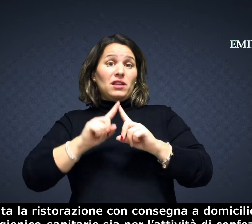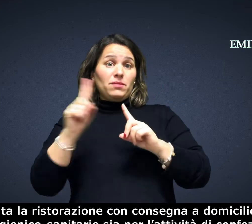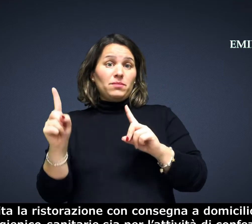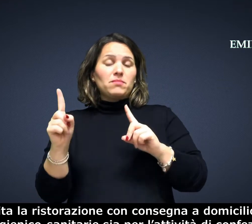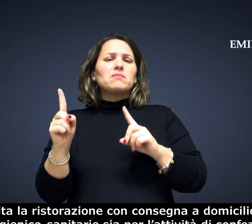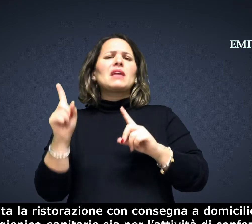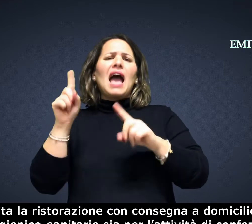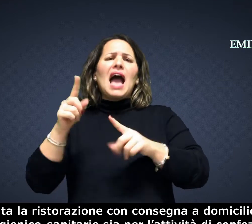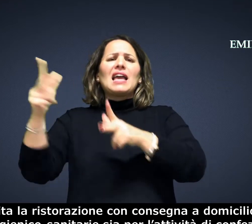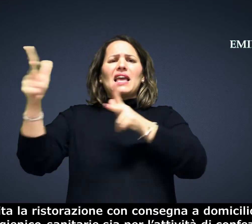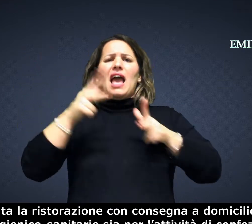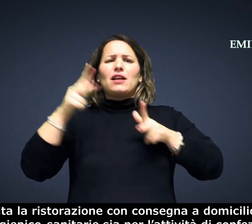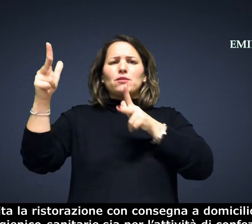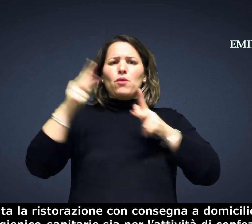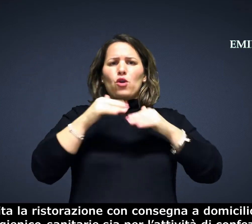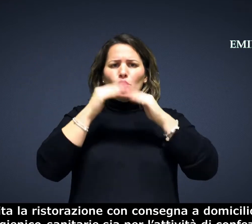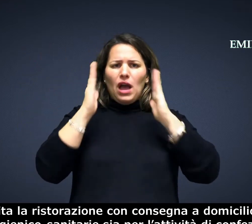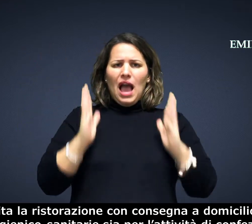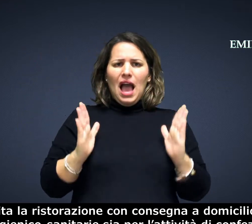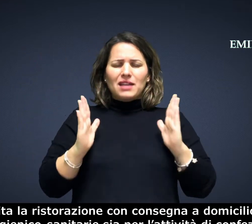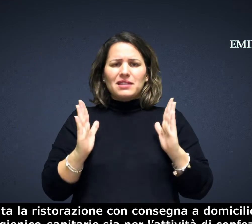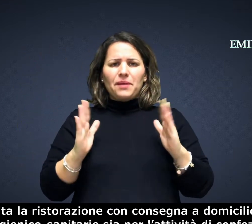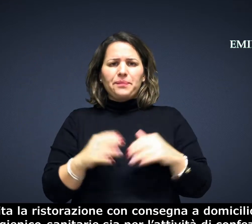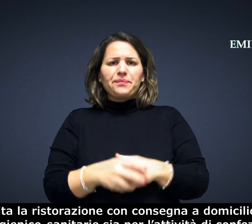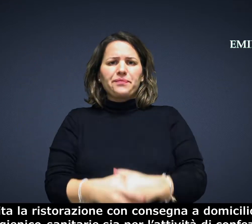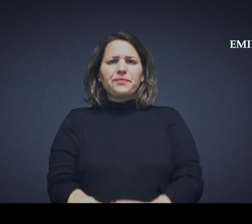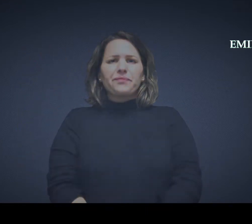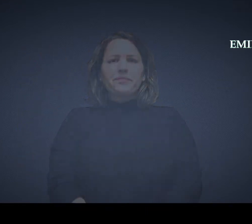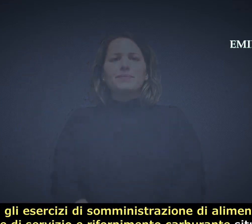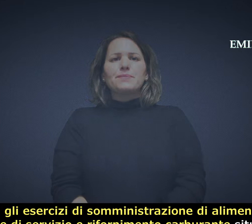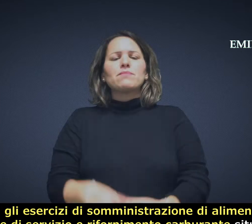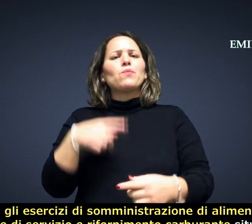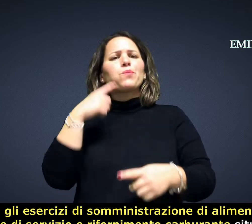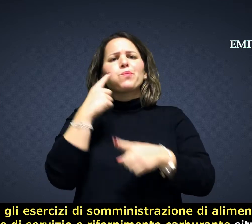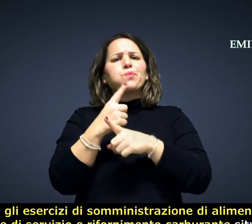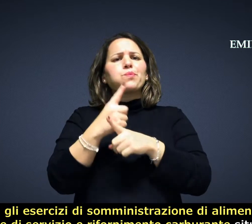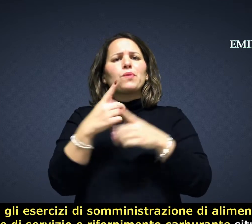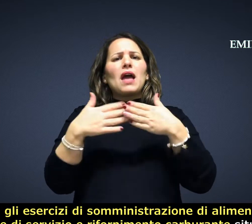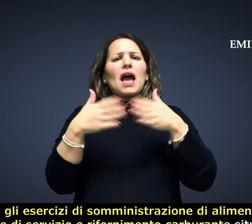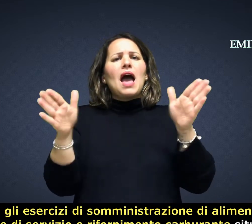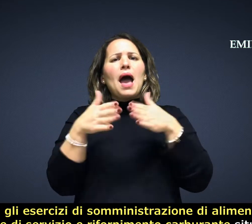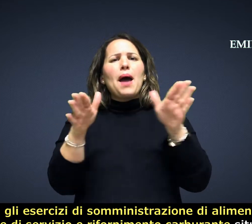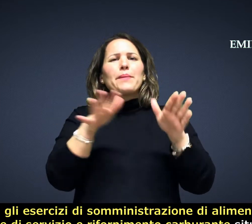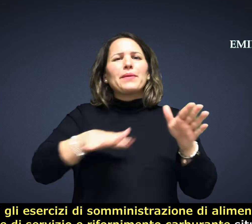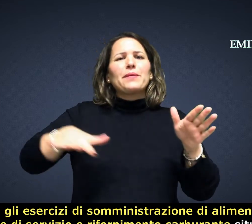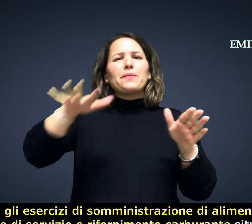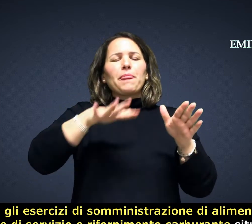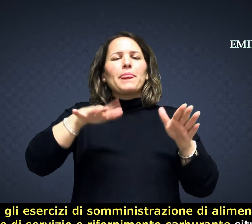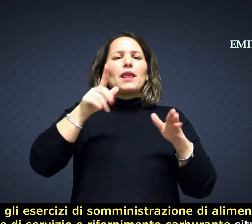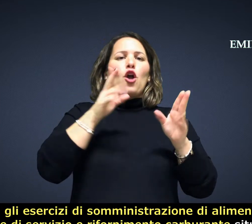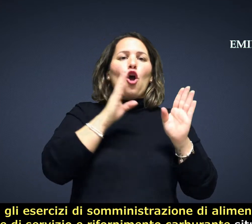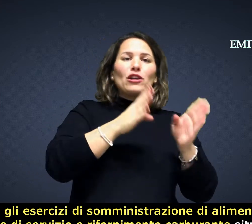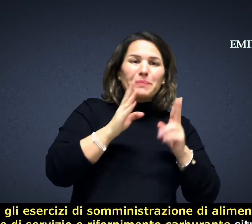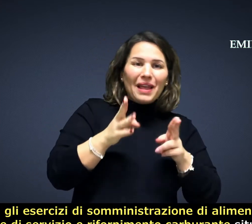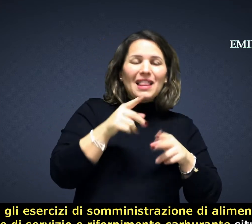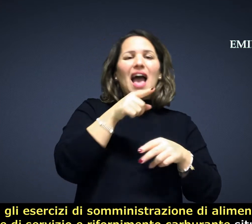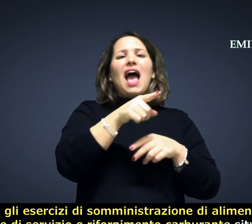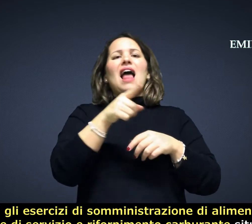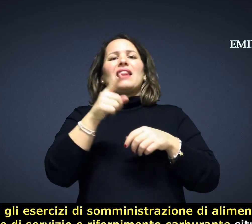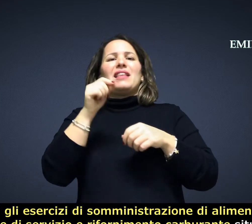autostrade, negli ospedali o negli aeroporti e con obbligo di assicurare in ogni caso il rispetto della distanza interpersonale